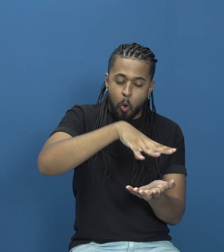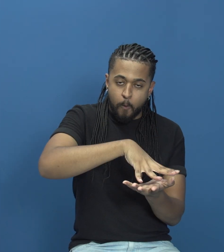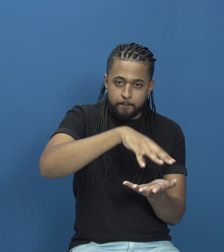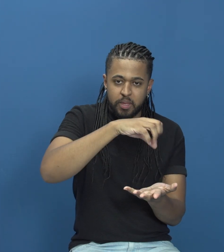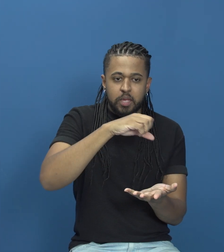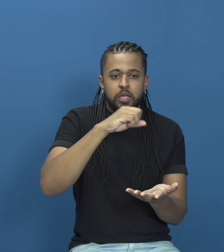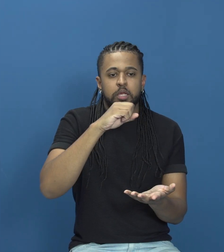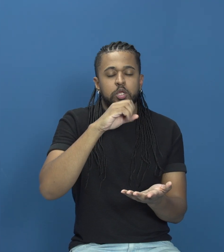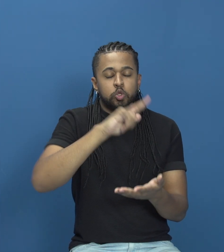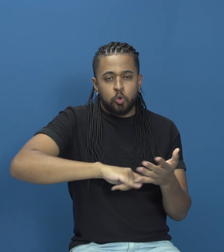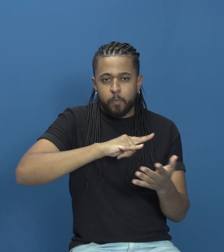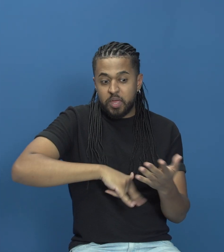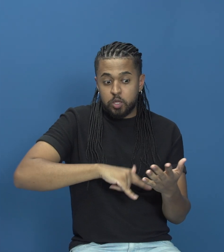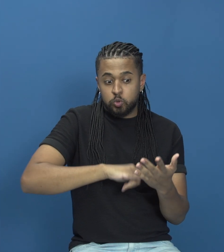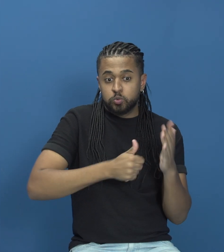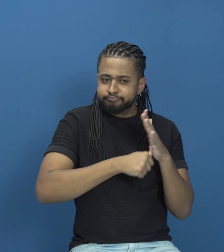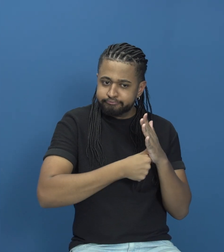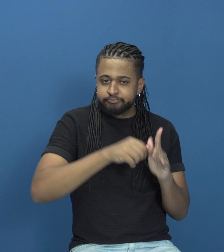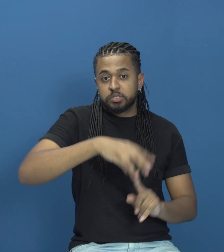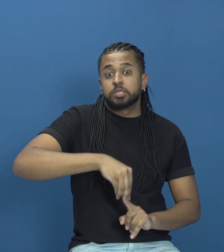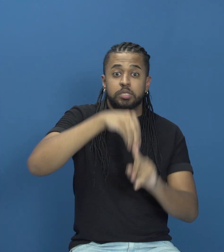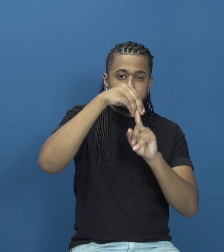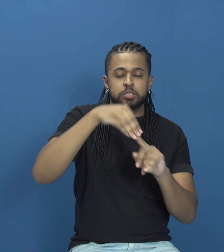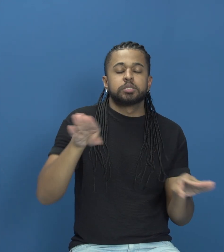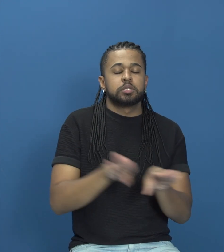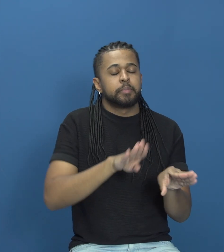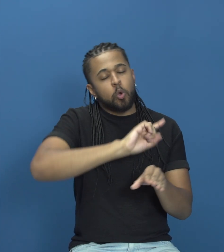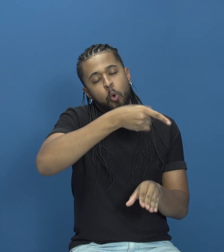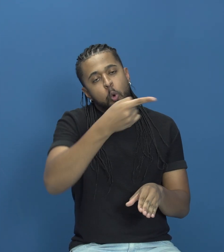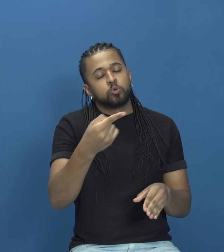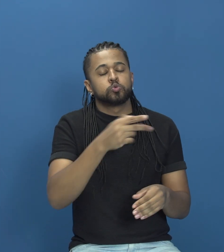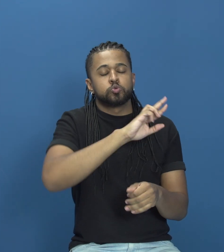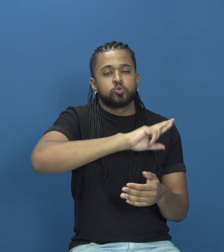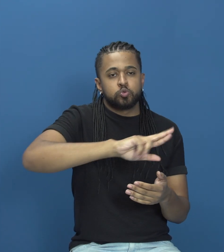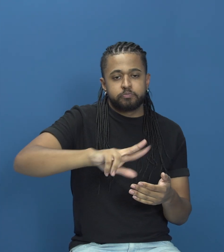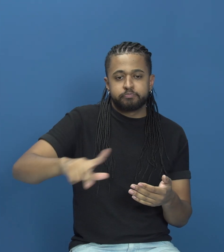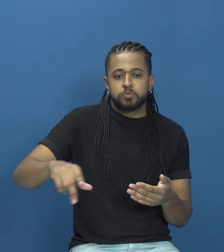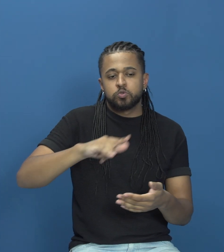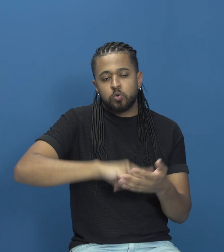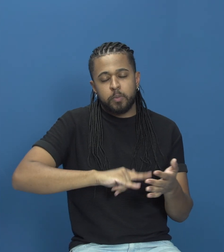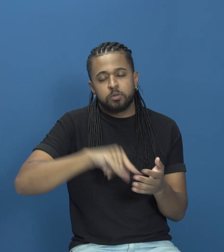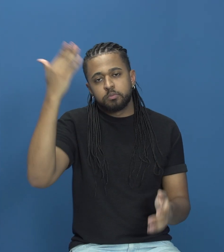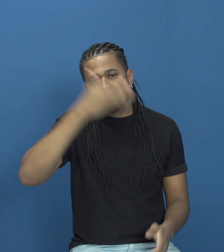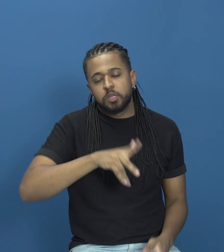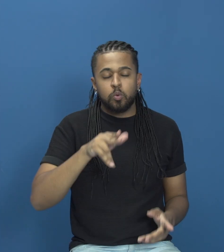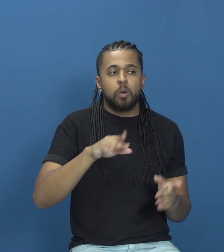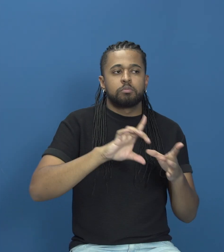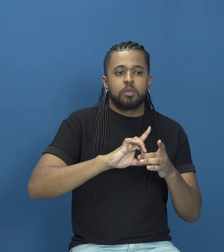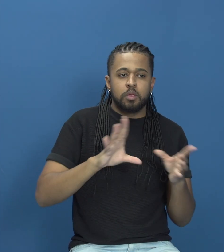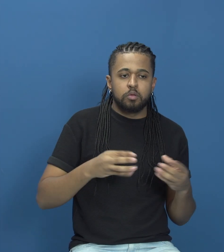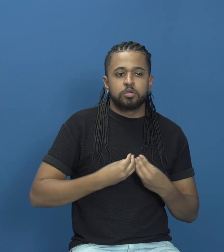de identificação da liderança ou outros documentos comprobatórios, como declaração